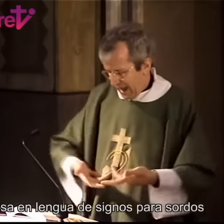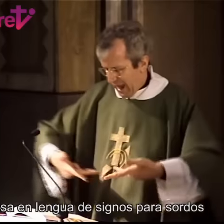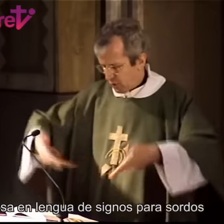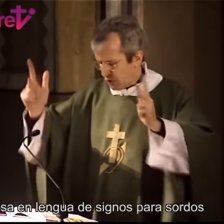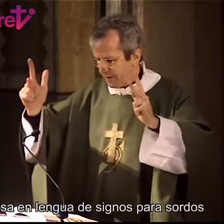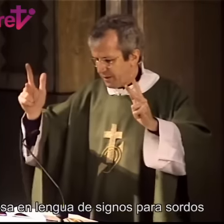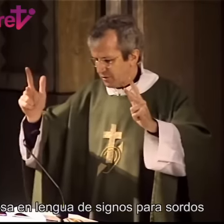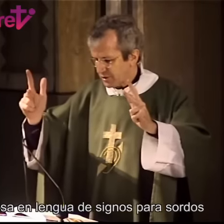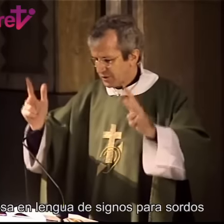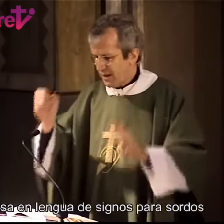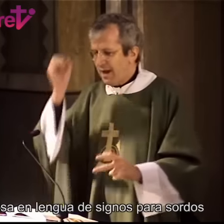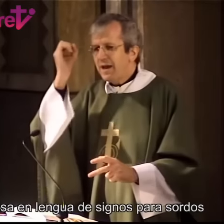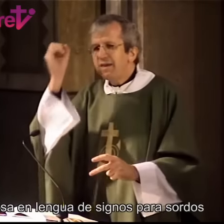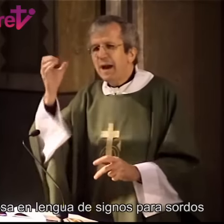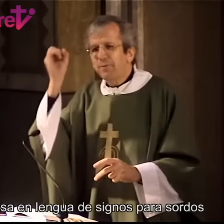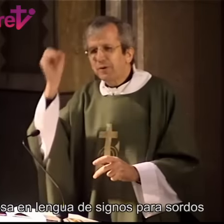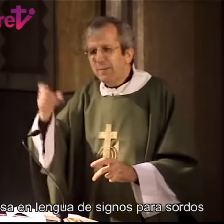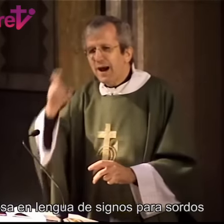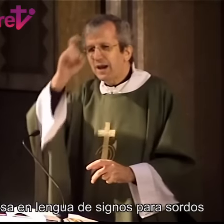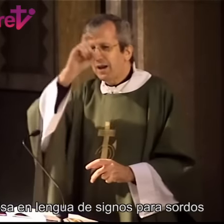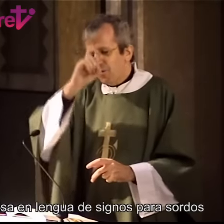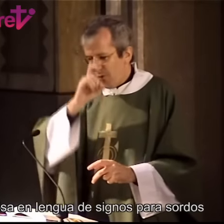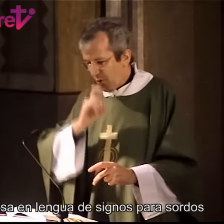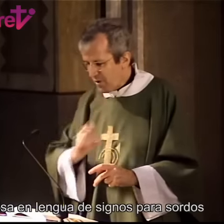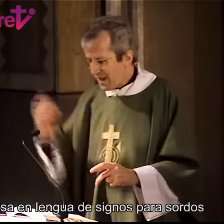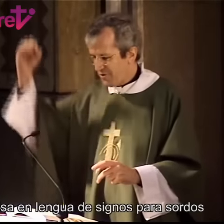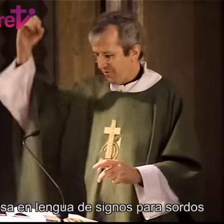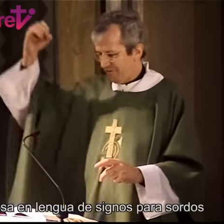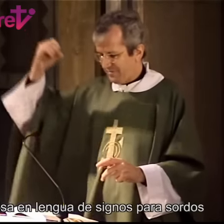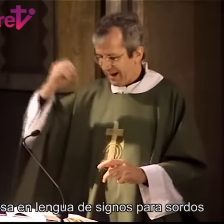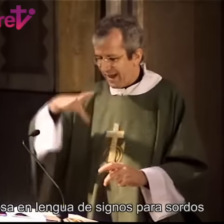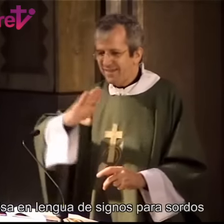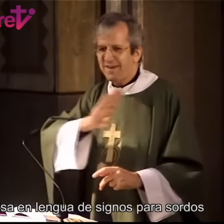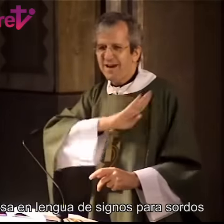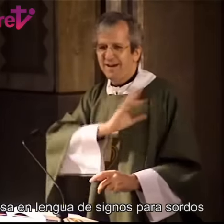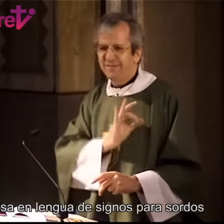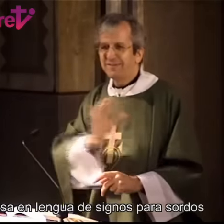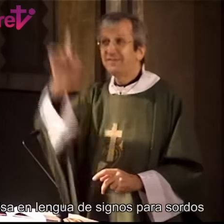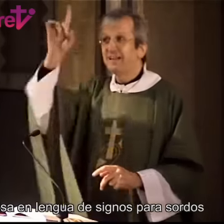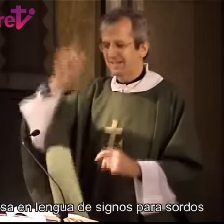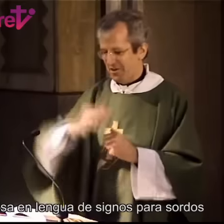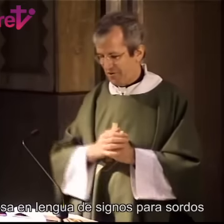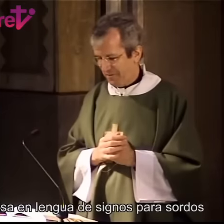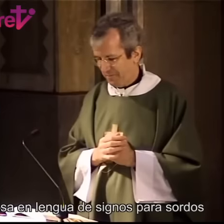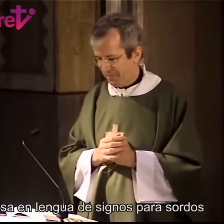los oprimidos, y a proclamar un año de gracia del Señor.